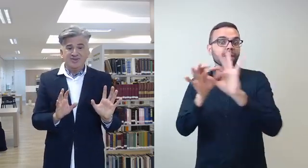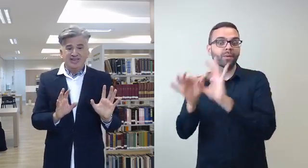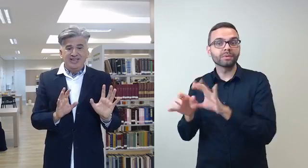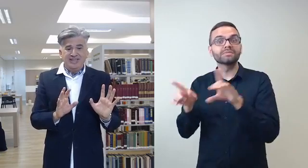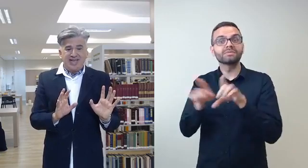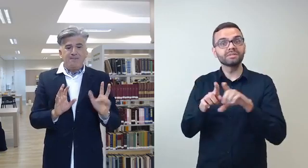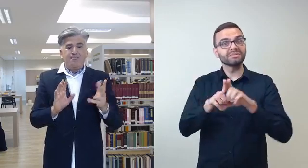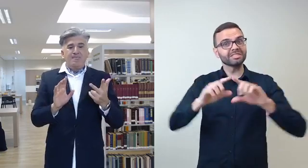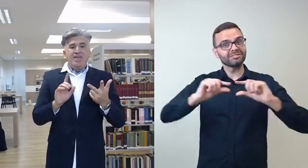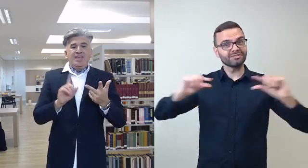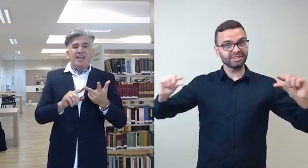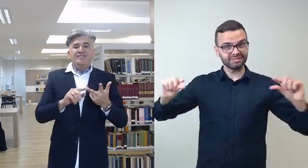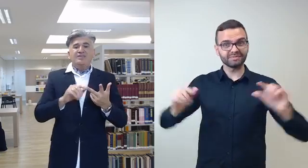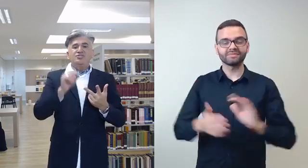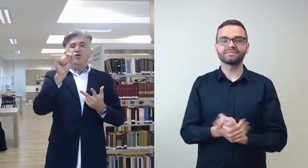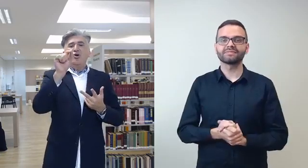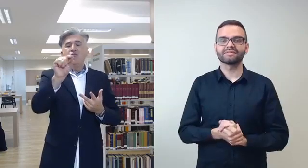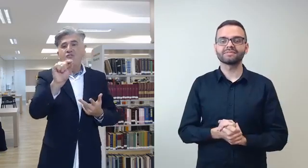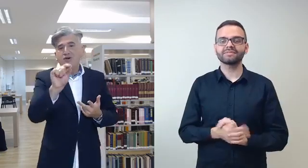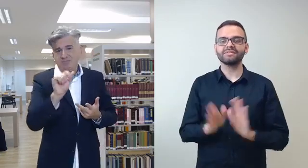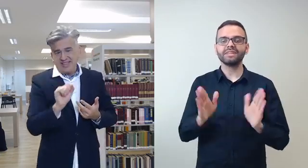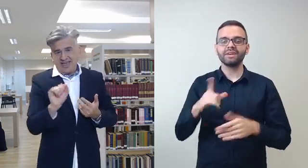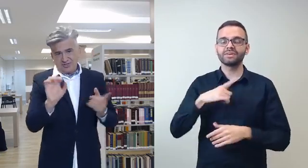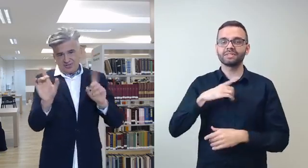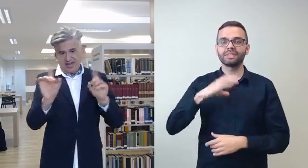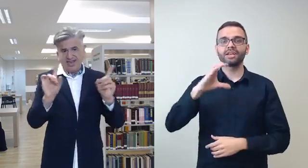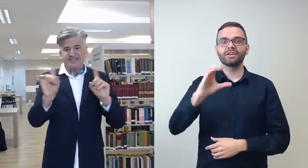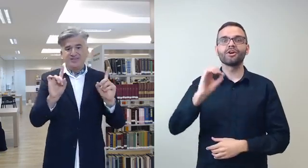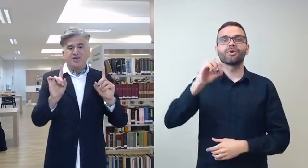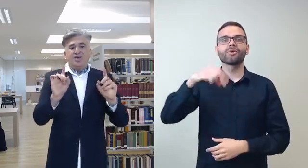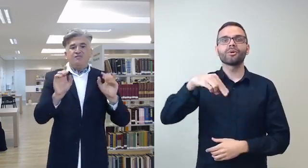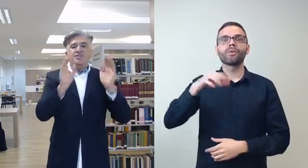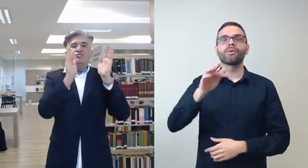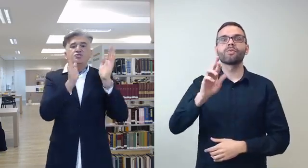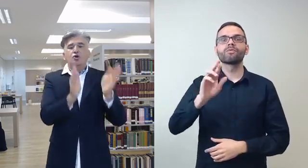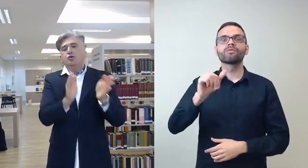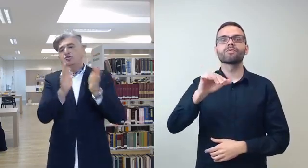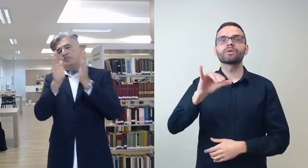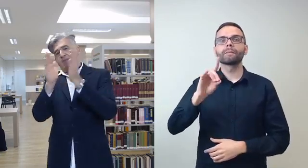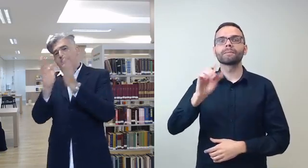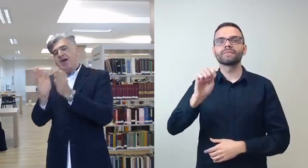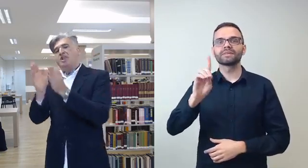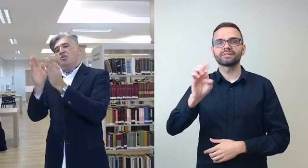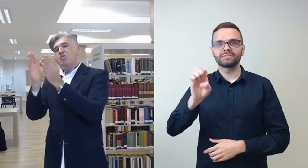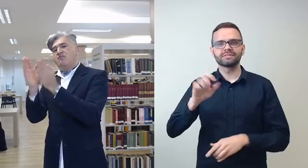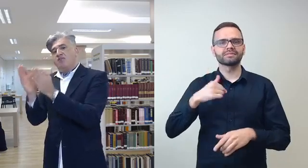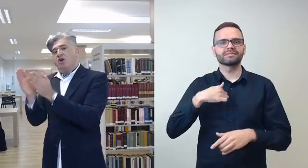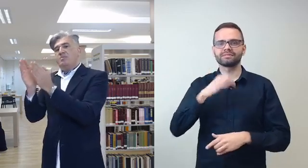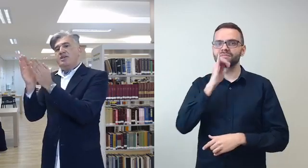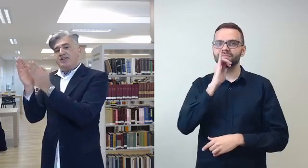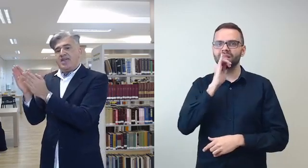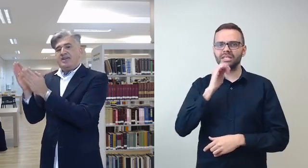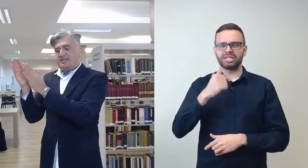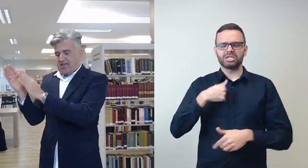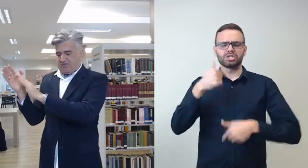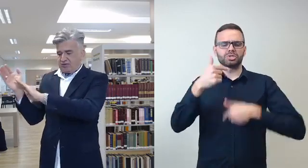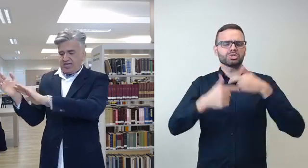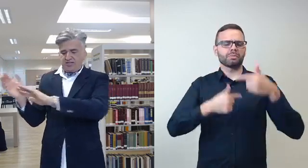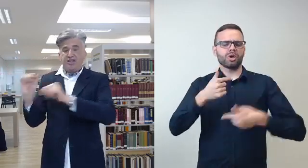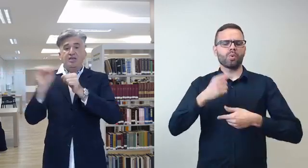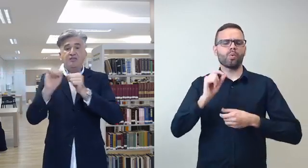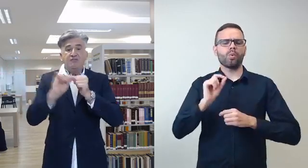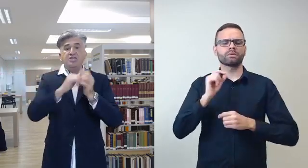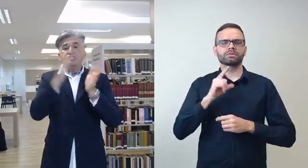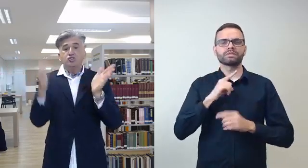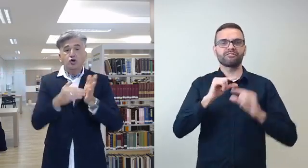situação, tá? Relação de conformidade, outra relação. Fiz todo o trabalho conforme as regras da faculdade.